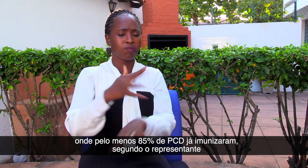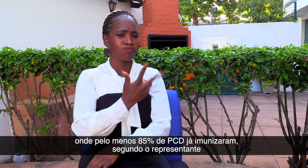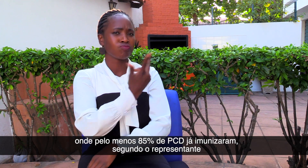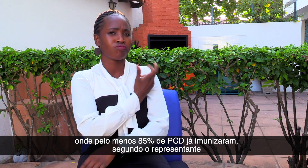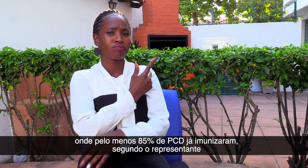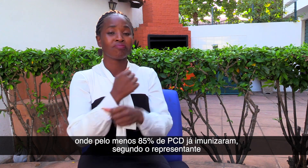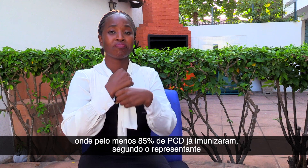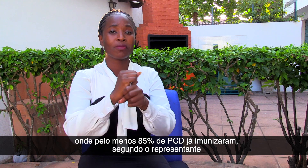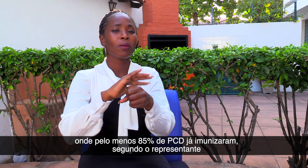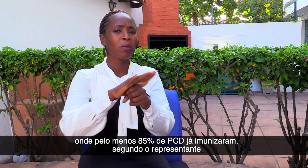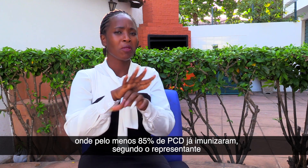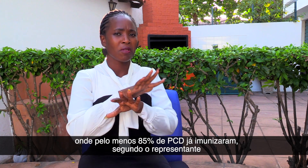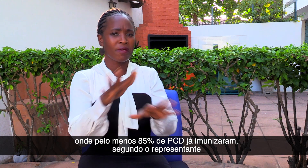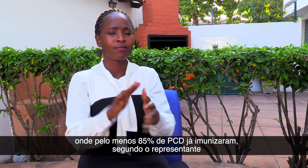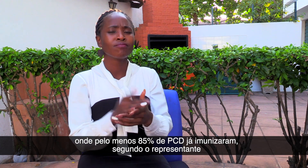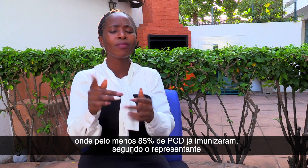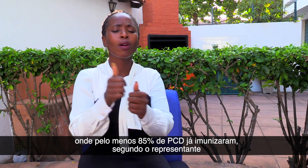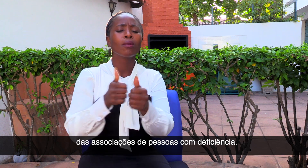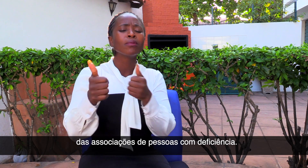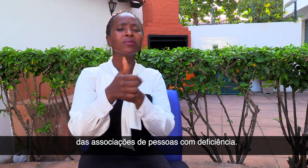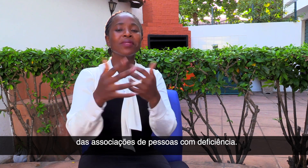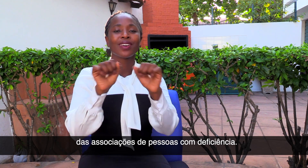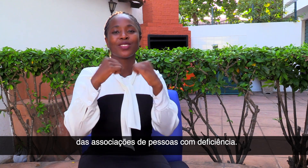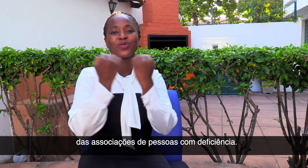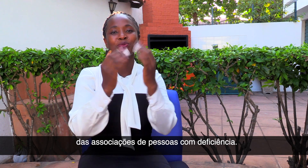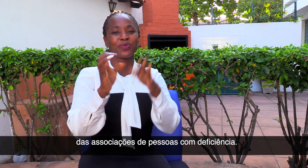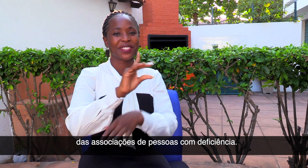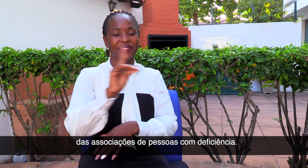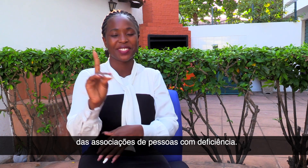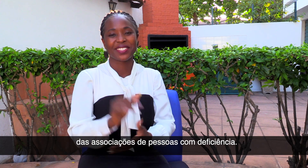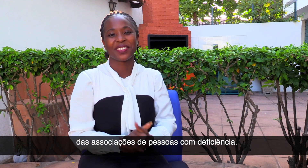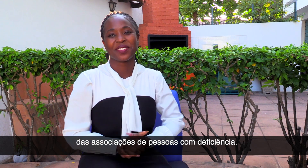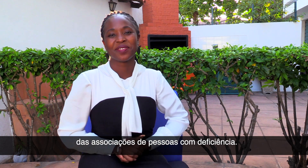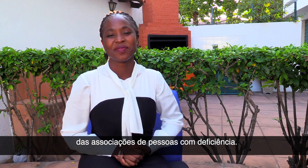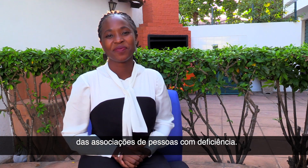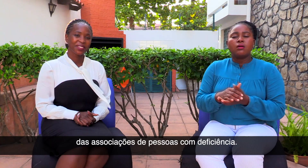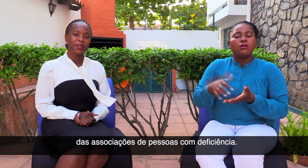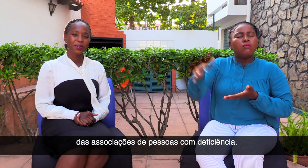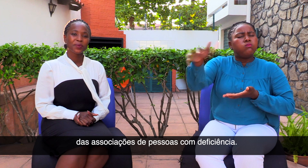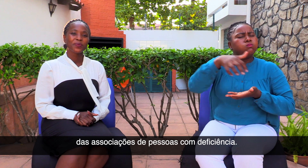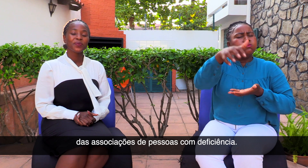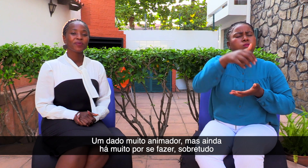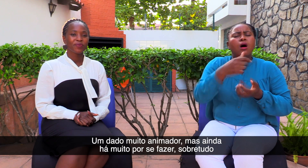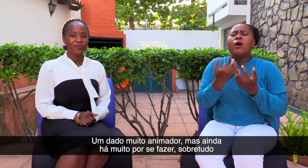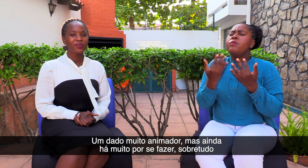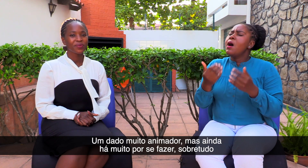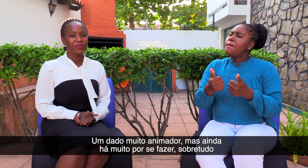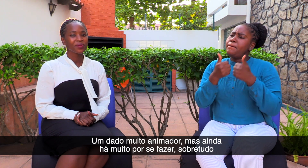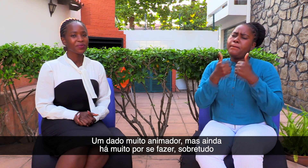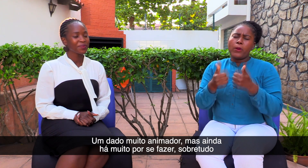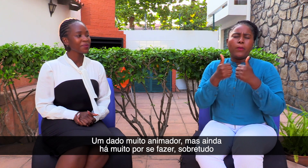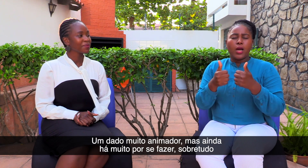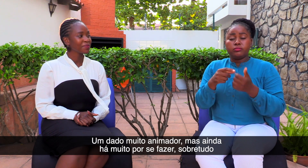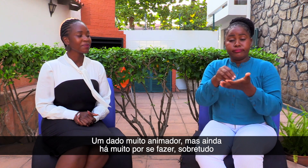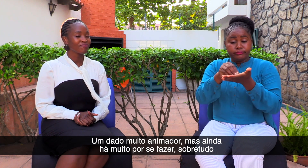85% do PCD já imunizaram, segundo o representante das associações de pessoas com deficiência. Um